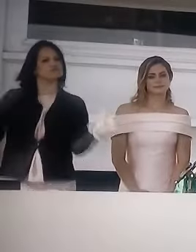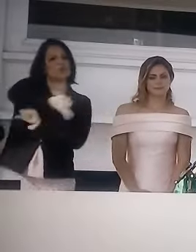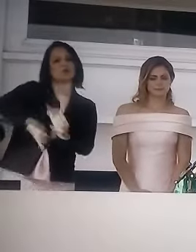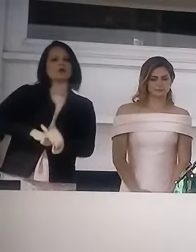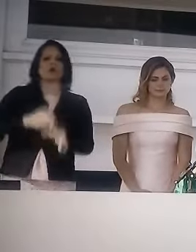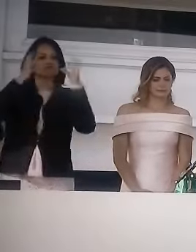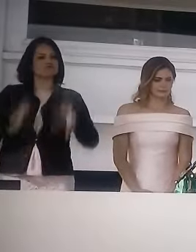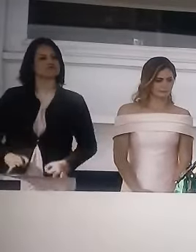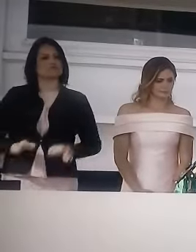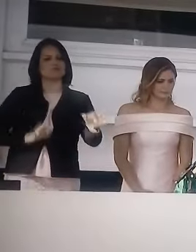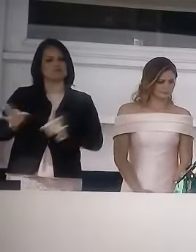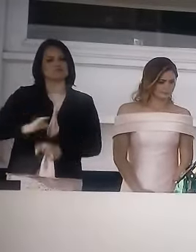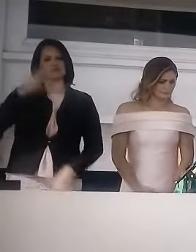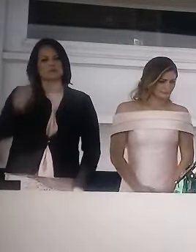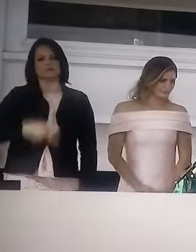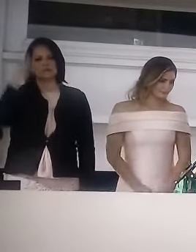país.